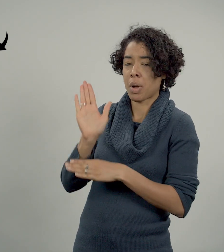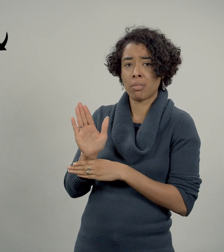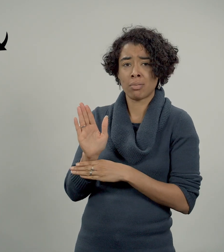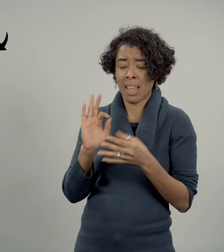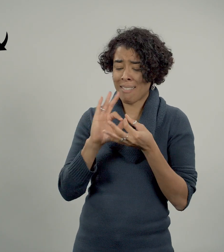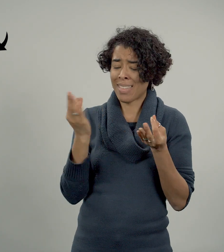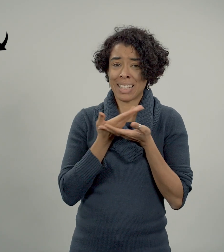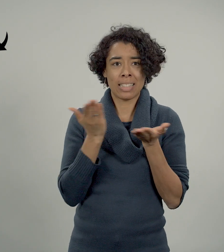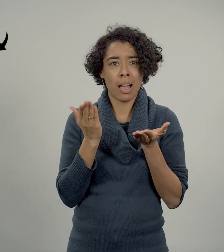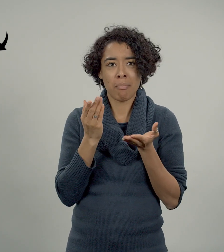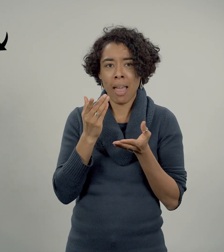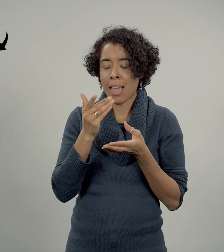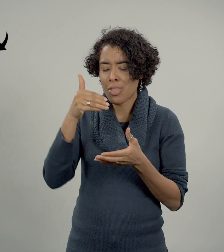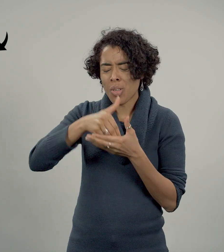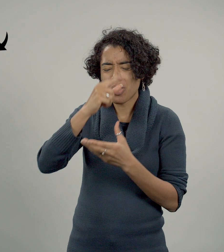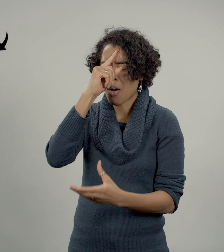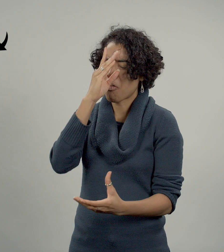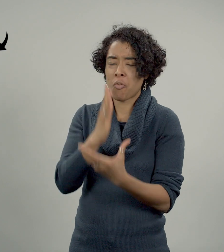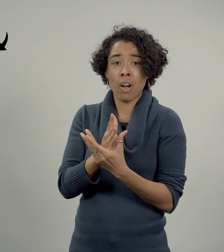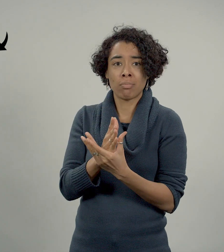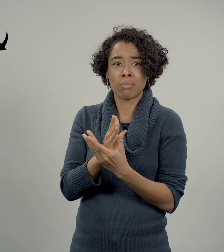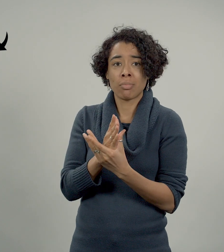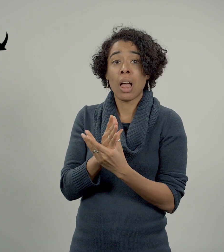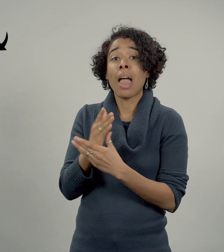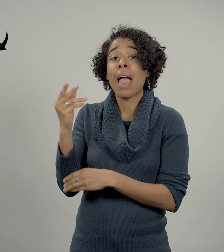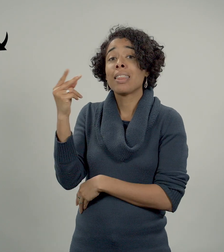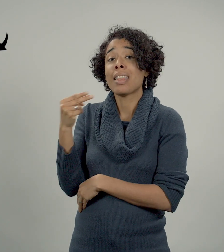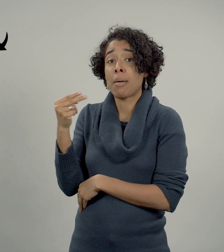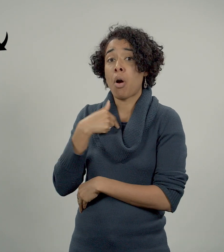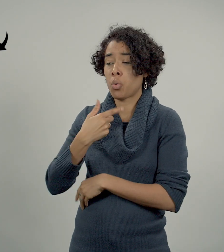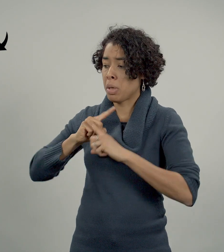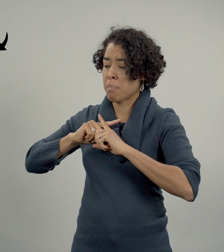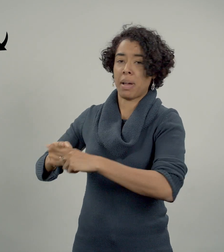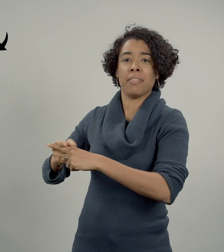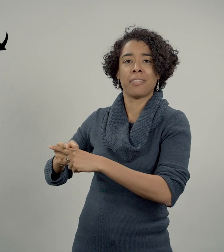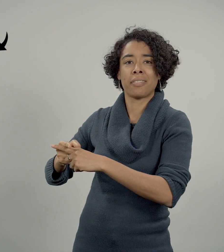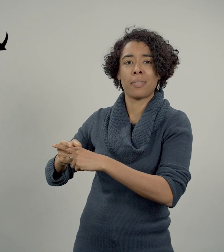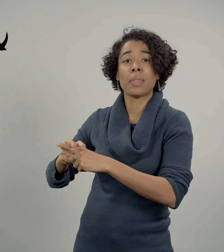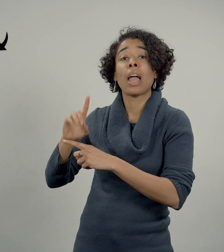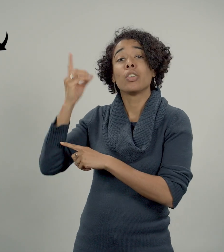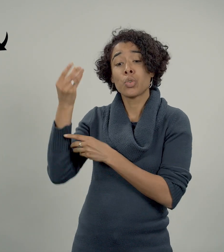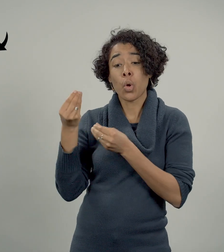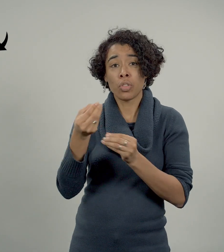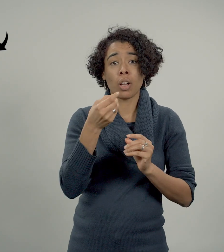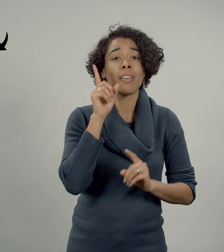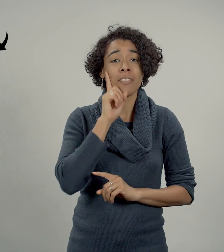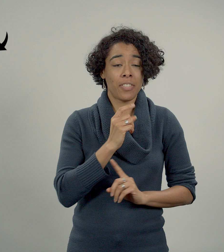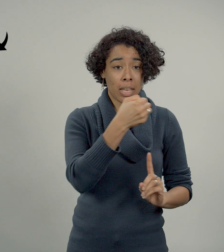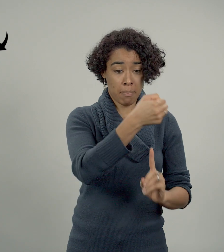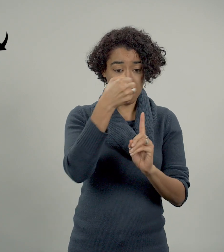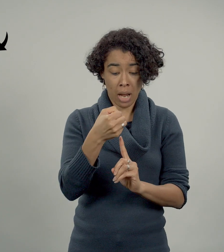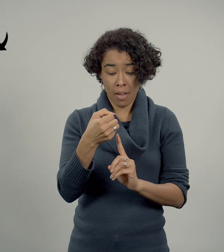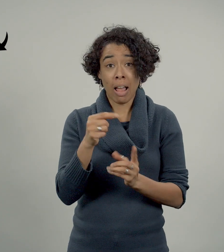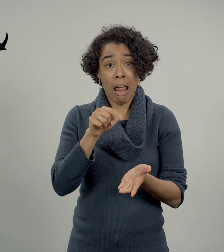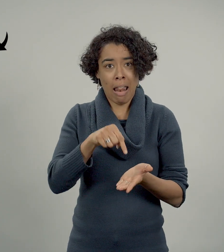foi, convaincront son maître. Dieu avait permis que cette jeune fille soit placée à cet endroit, là où elle pourrait le servir